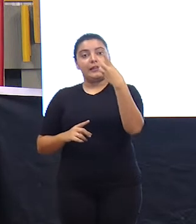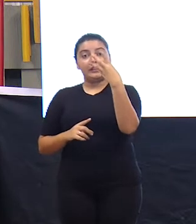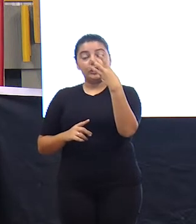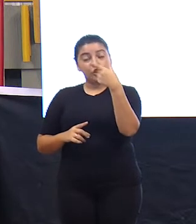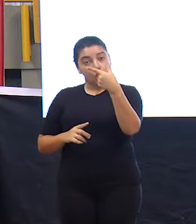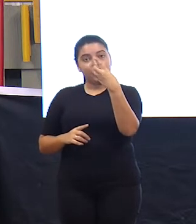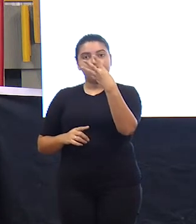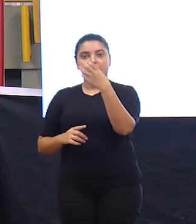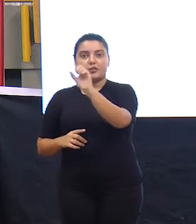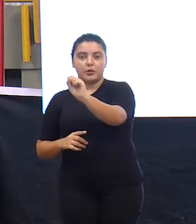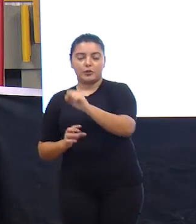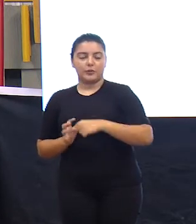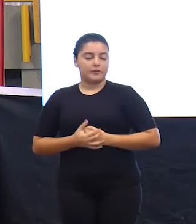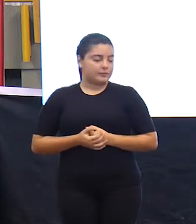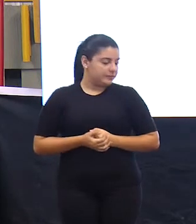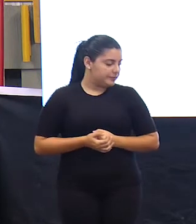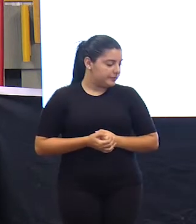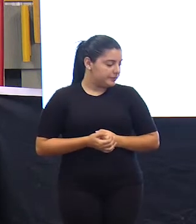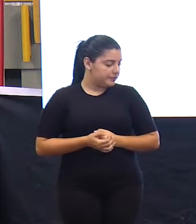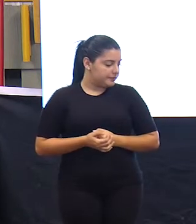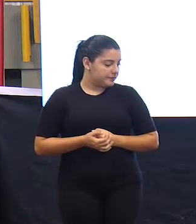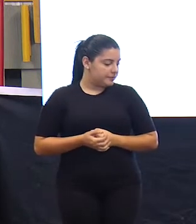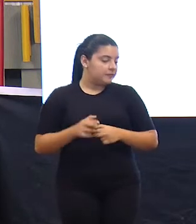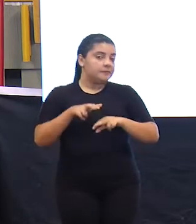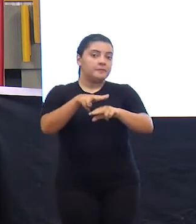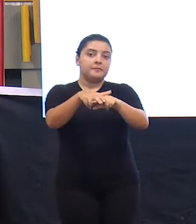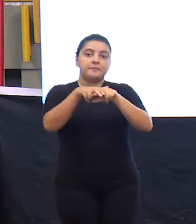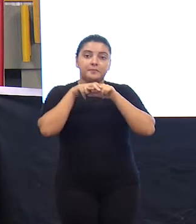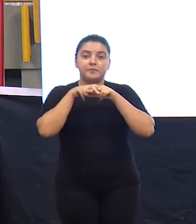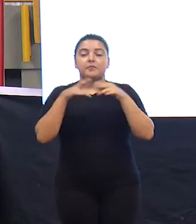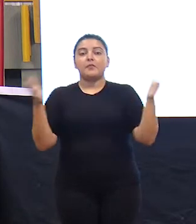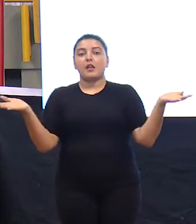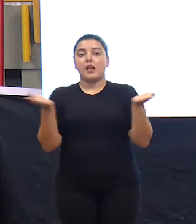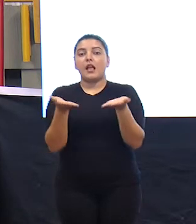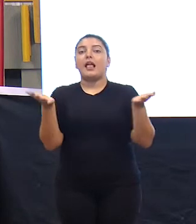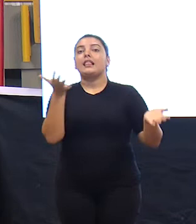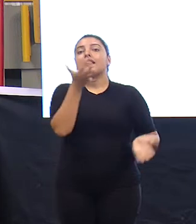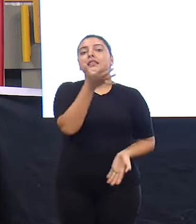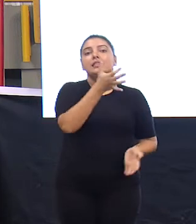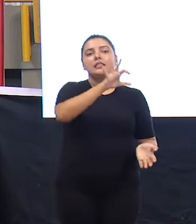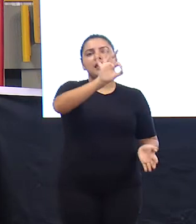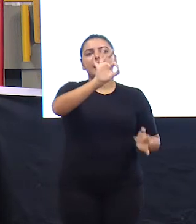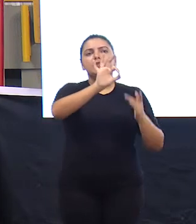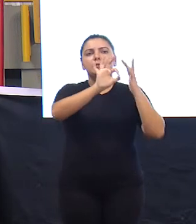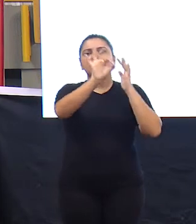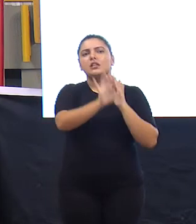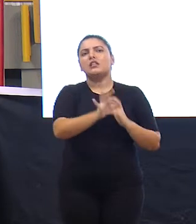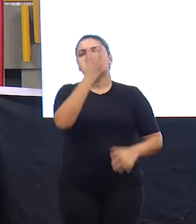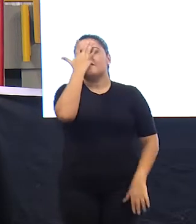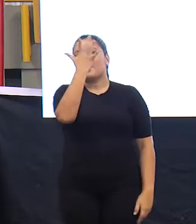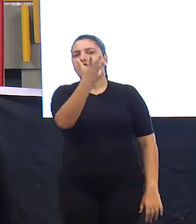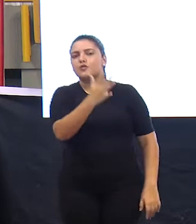0,238. Perfeito. Então, gente, 10% é fácil ou não é?